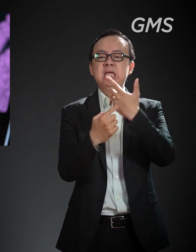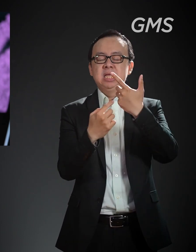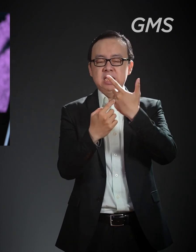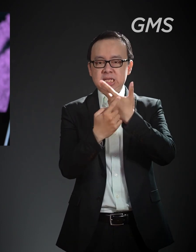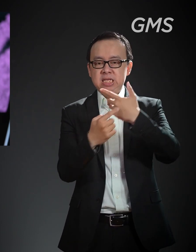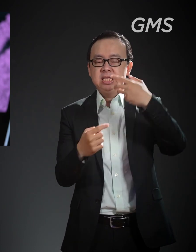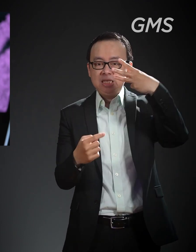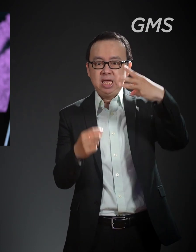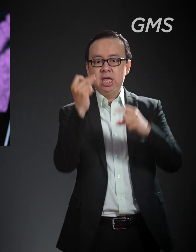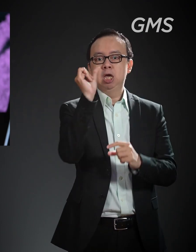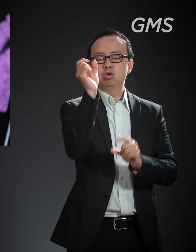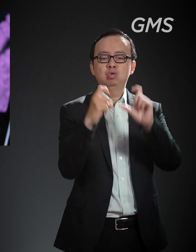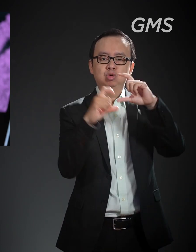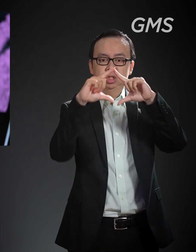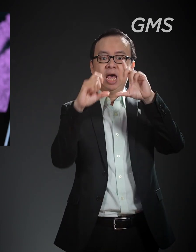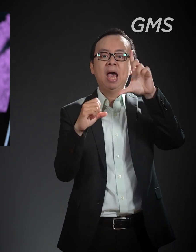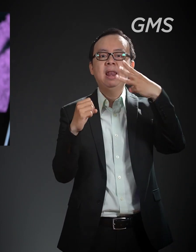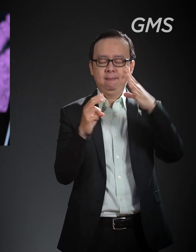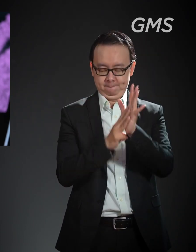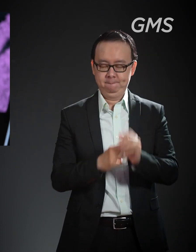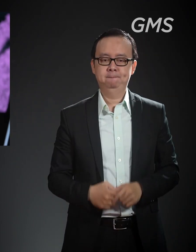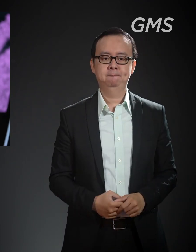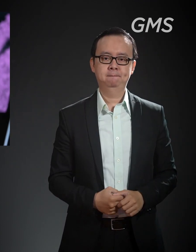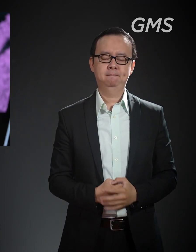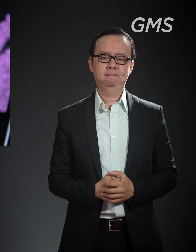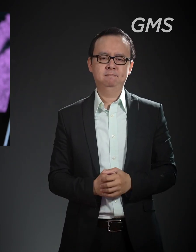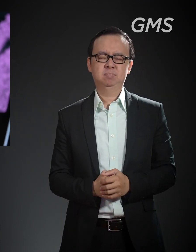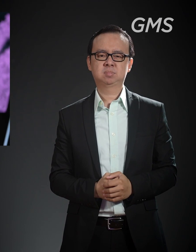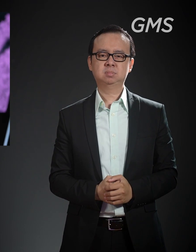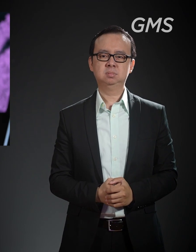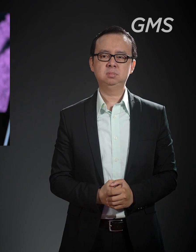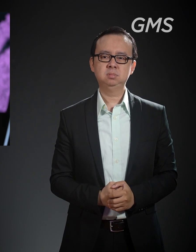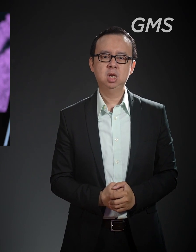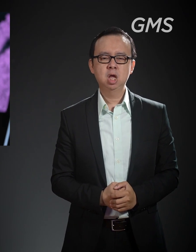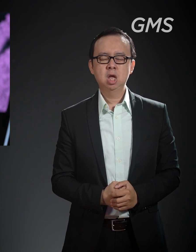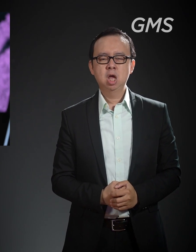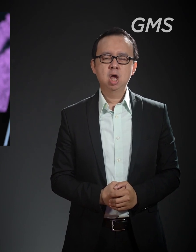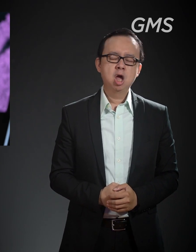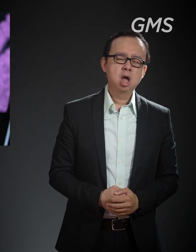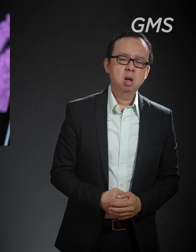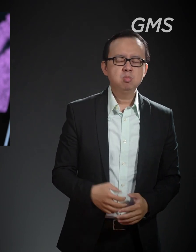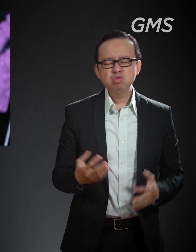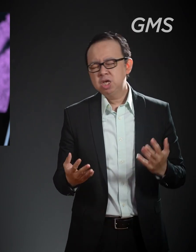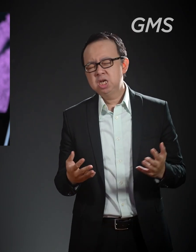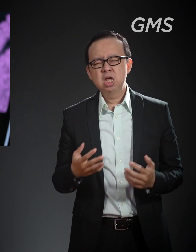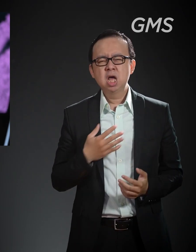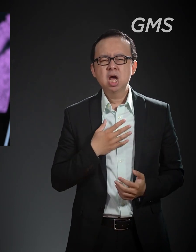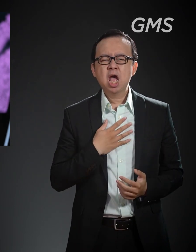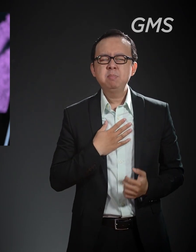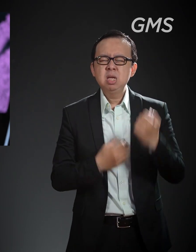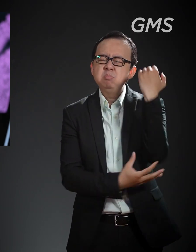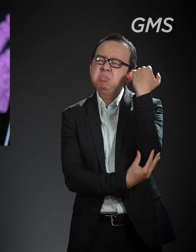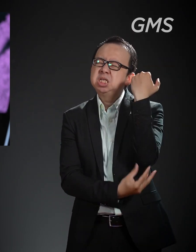Jangan sampai kami itu dilewatkan. Kami memang miskin secara harta, bukan berarti kami tidak punya